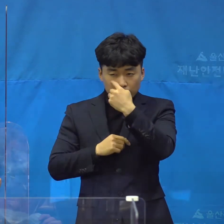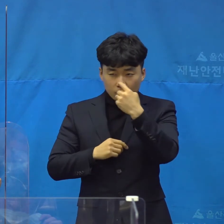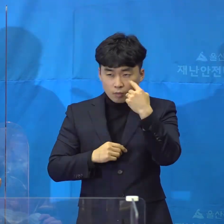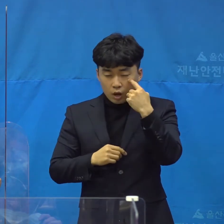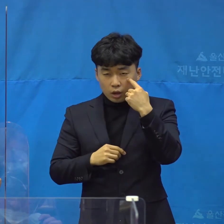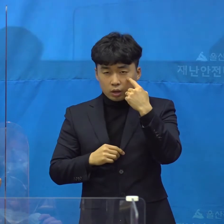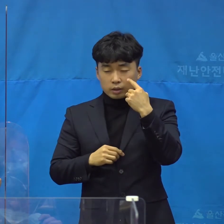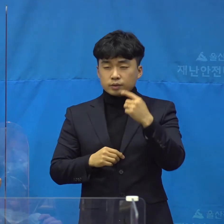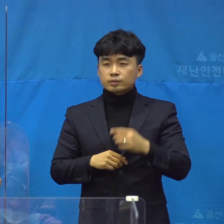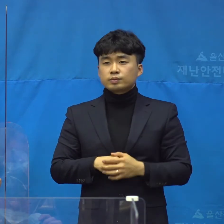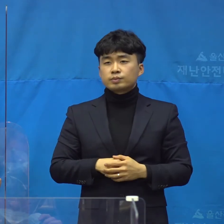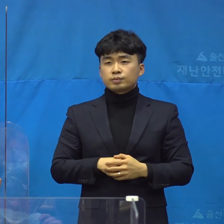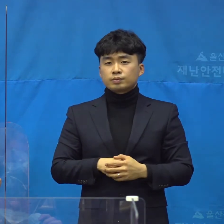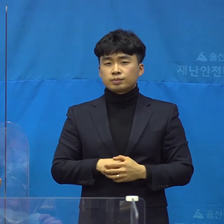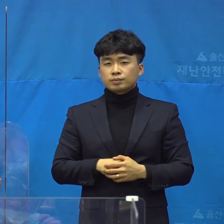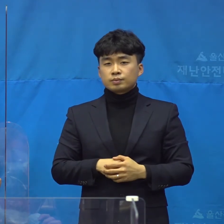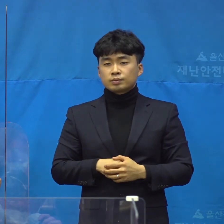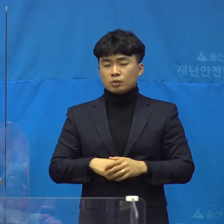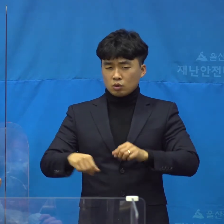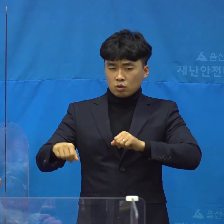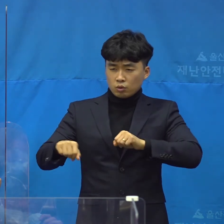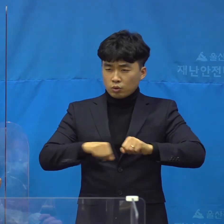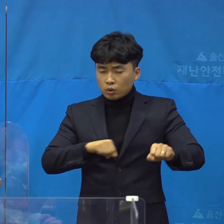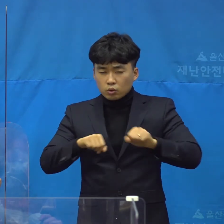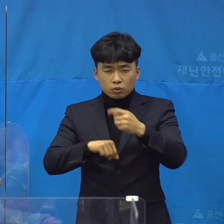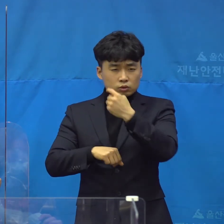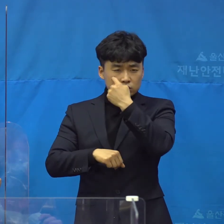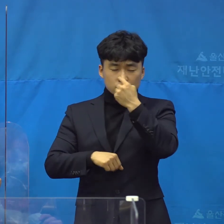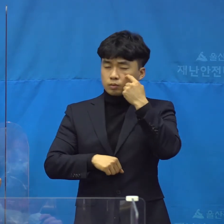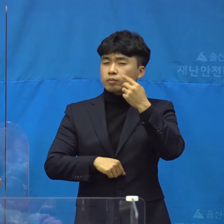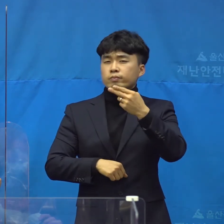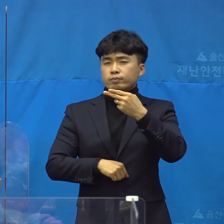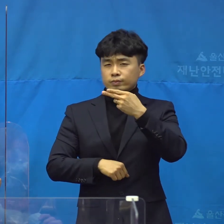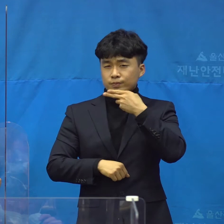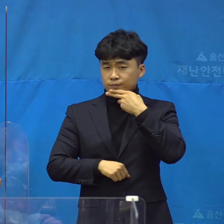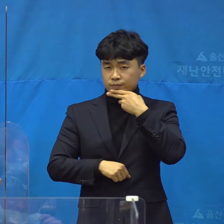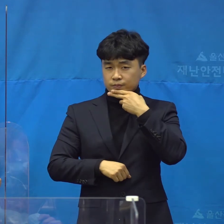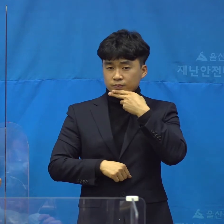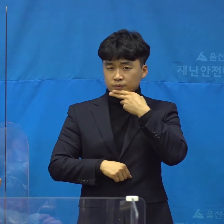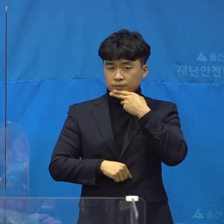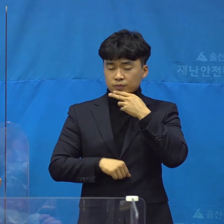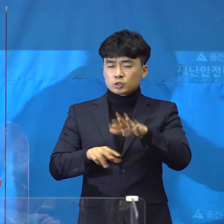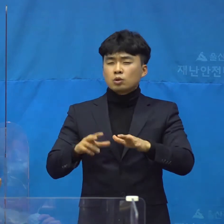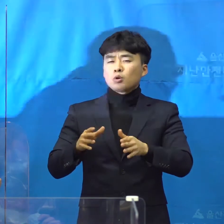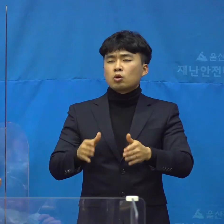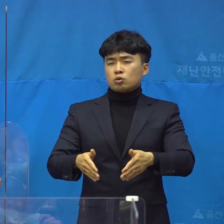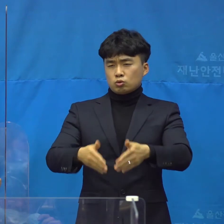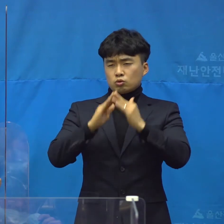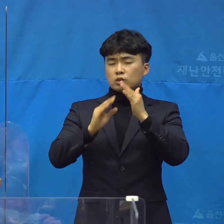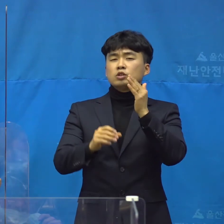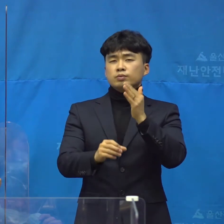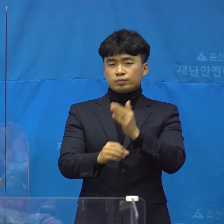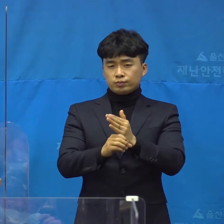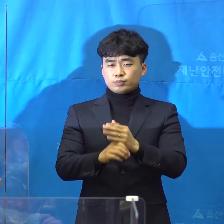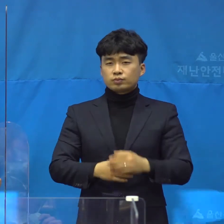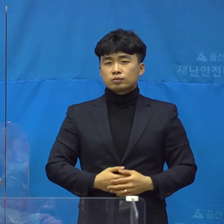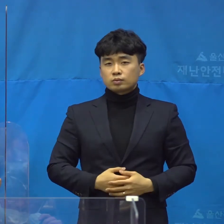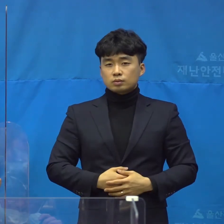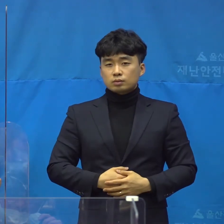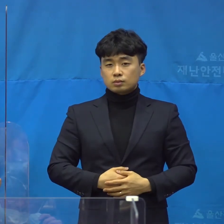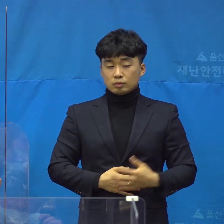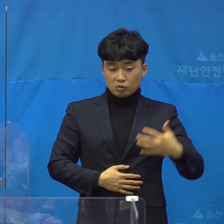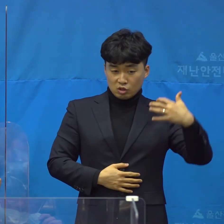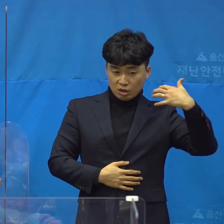해도 이분들이 여기서 활동했다라는 증거는 없고 지금 아직 현재 지금 공사 중이고,